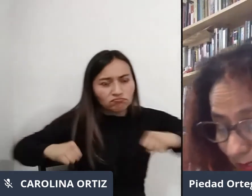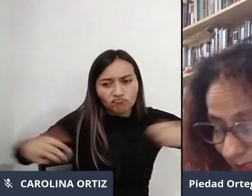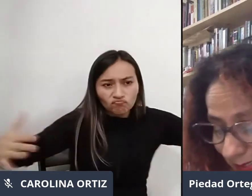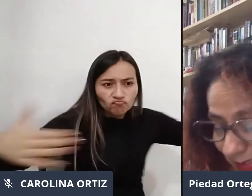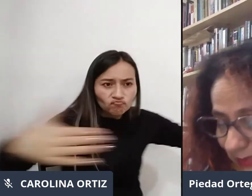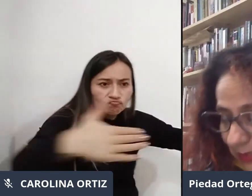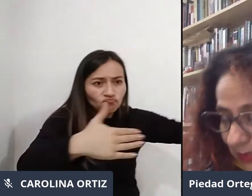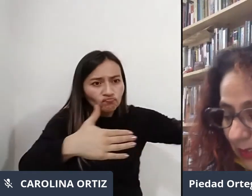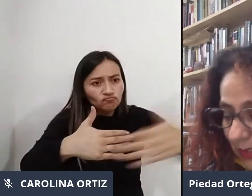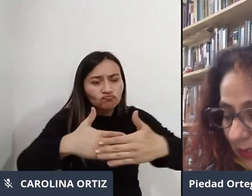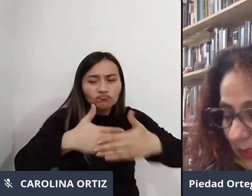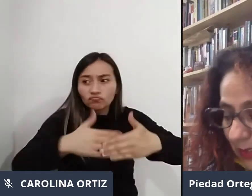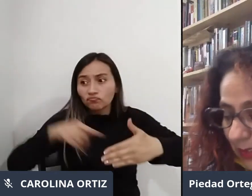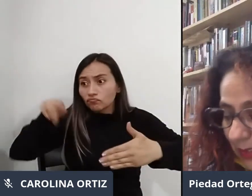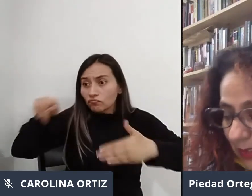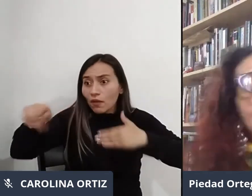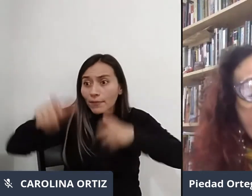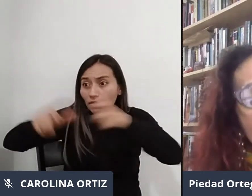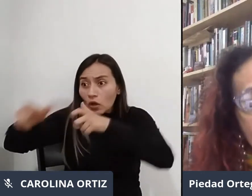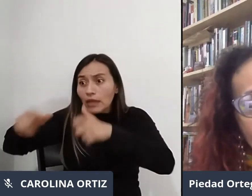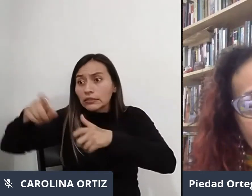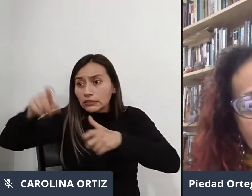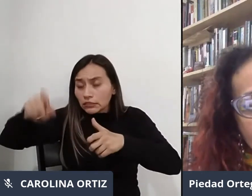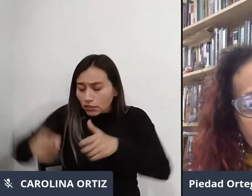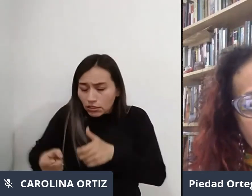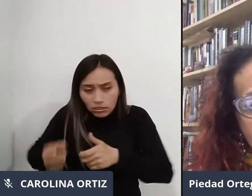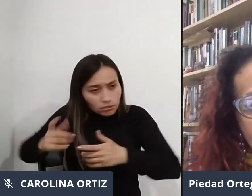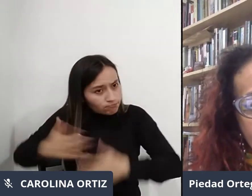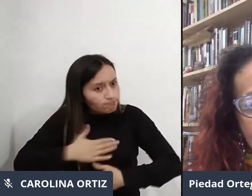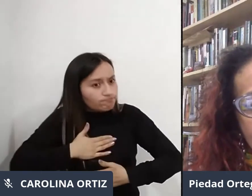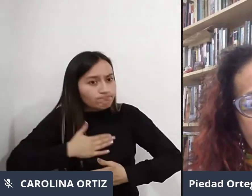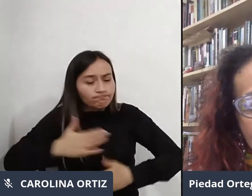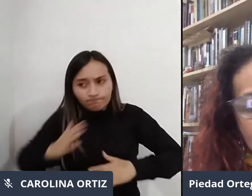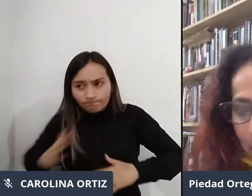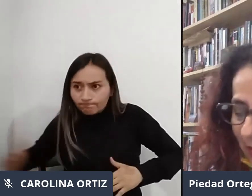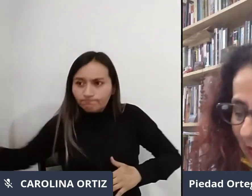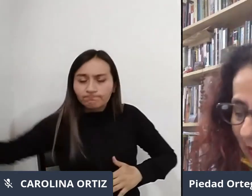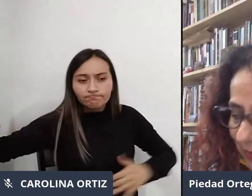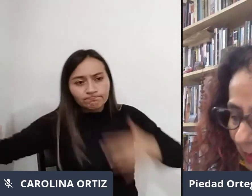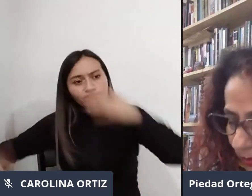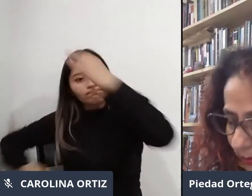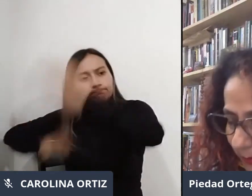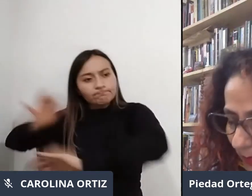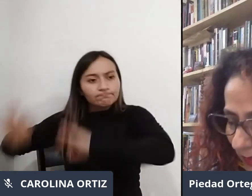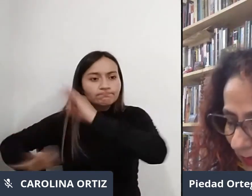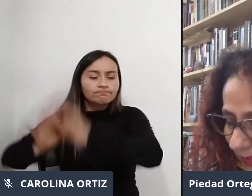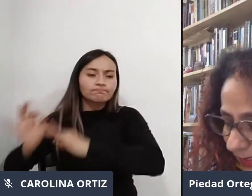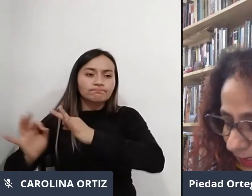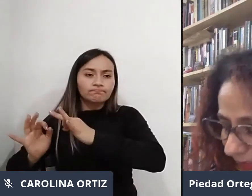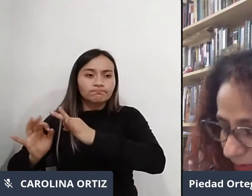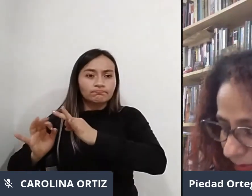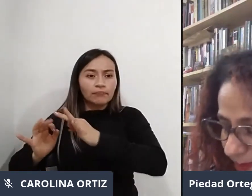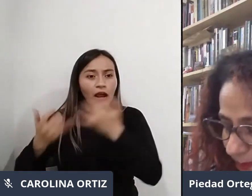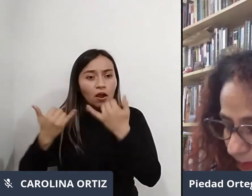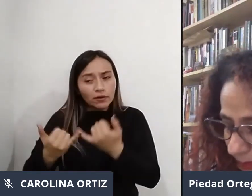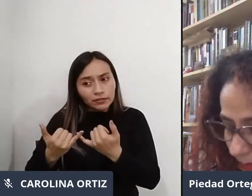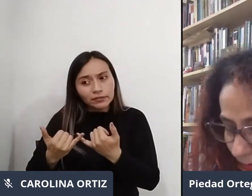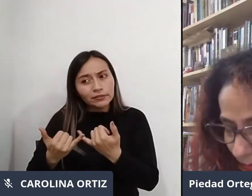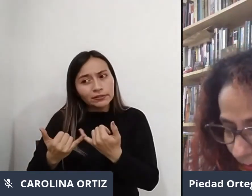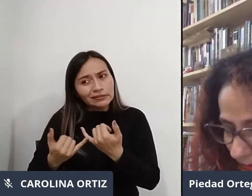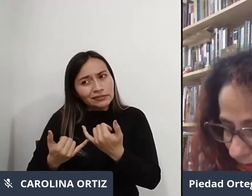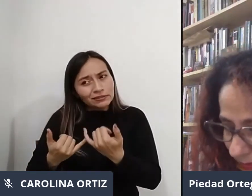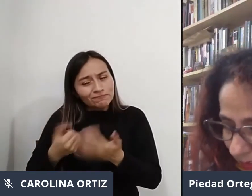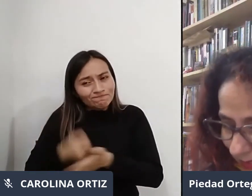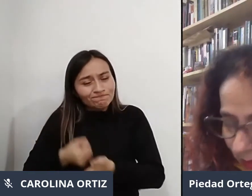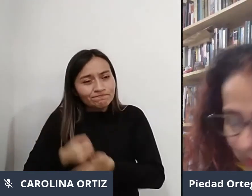a quienes lo necesitan, porque estamos lidiando con la sobrevivencia, porque estamos lidiando